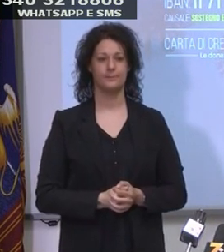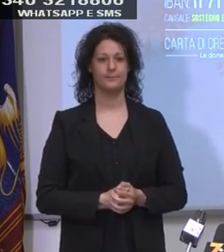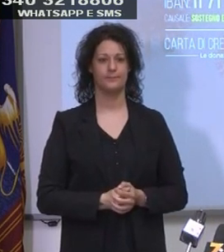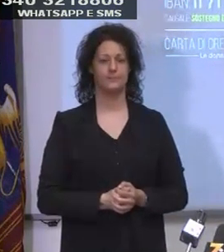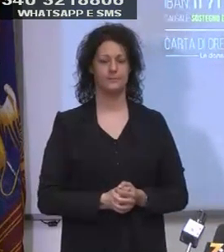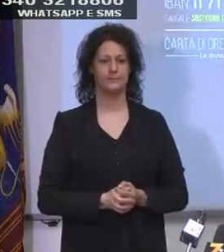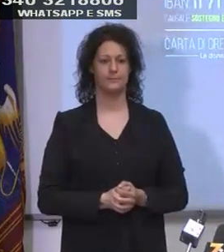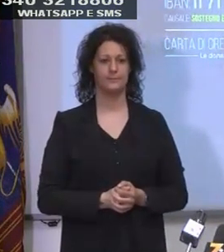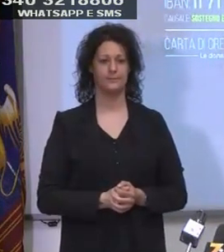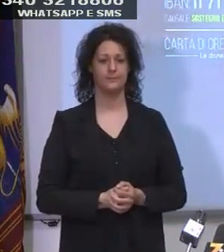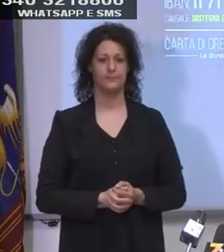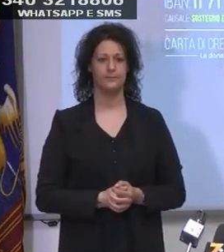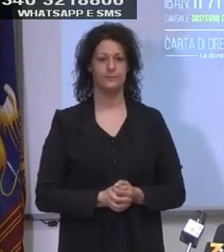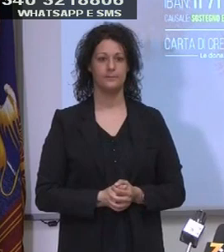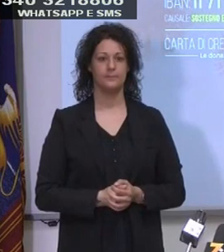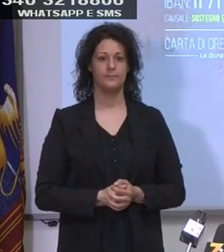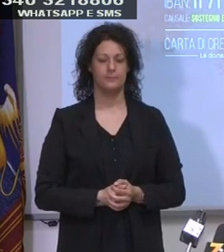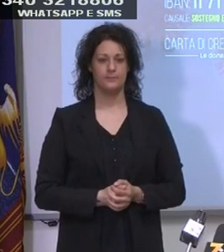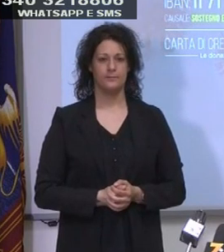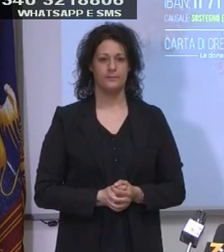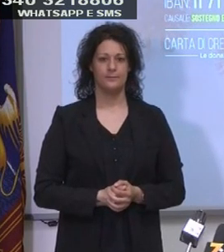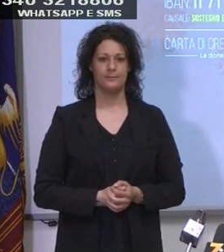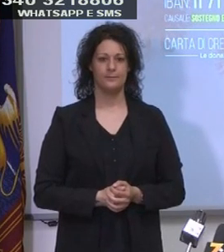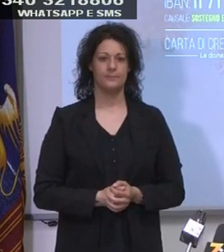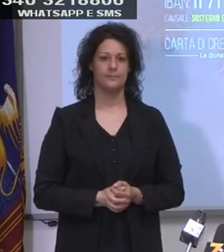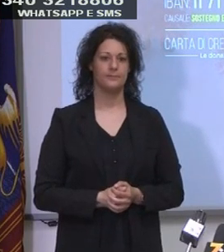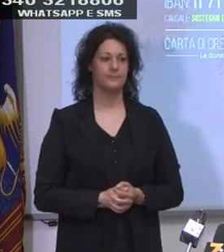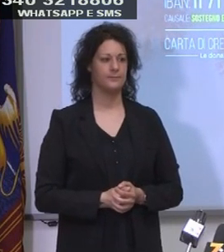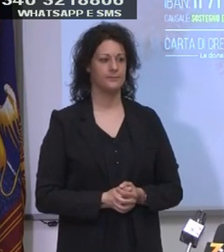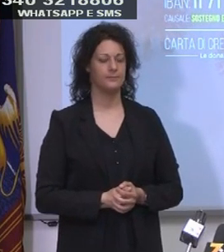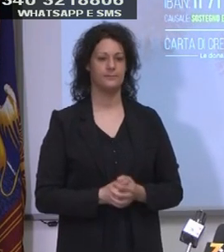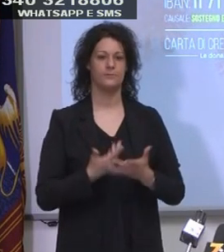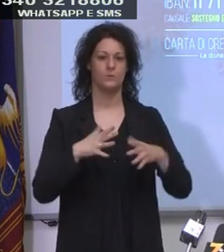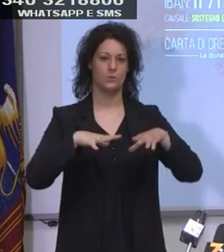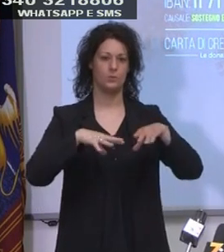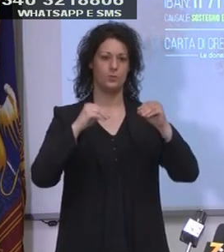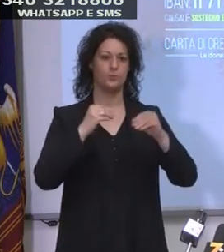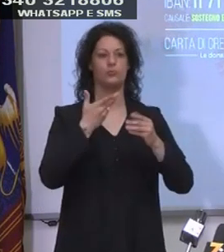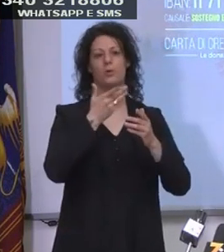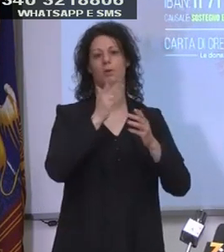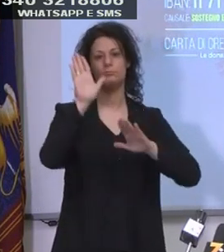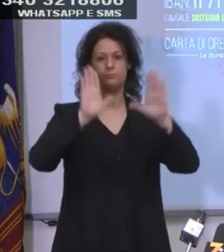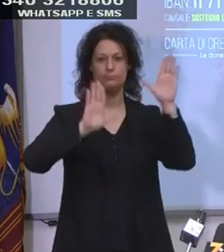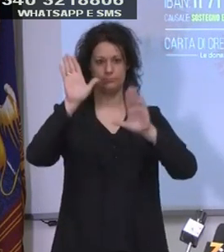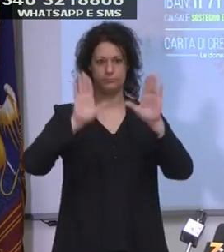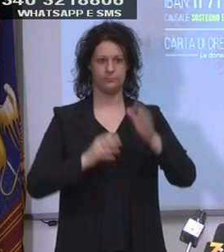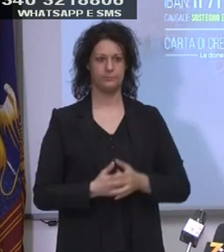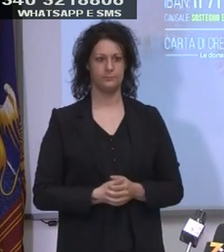così evito di dirvi cose che poi voi mi chiedete. Prego. Allora, Denaro, Salmaso, no, ma anche